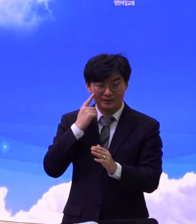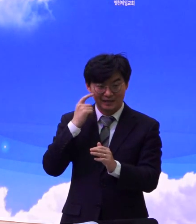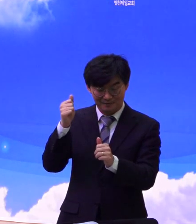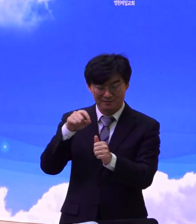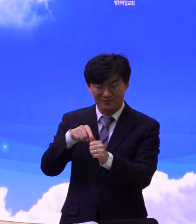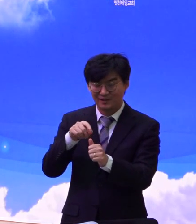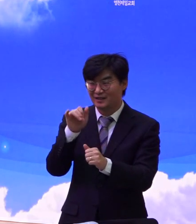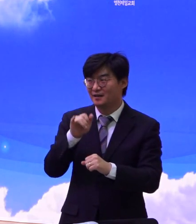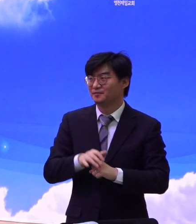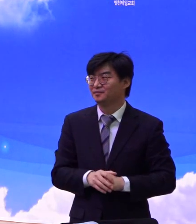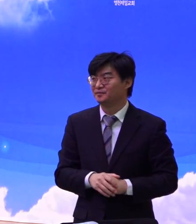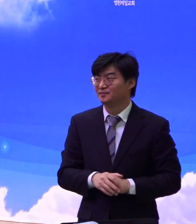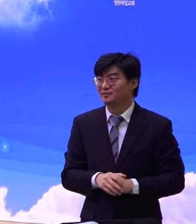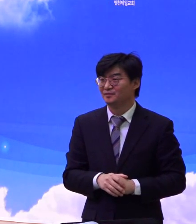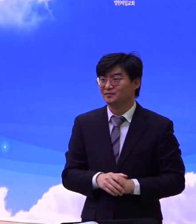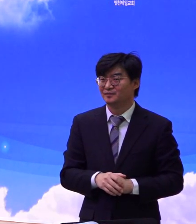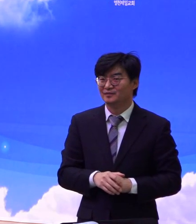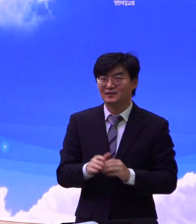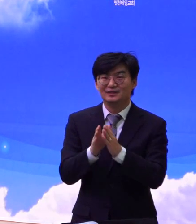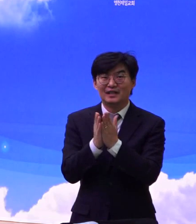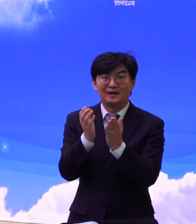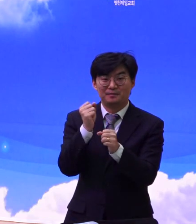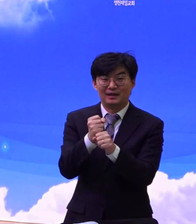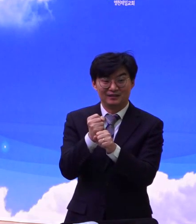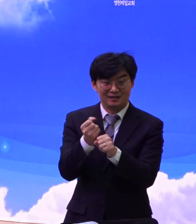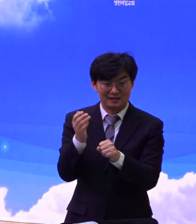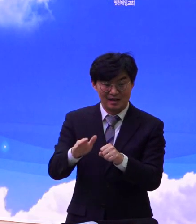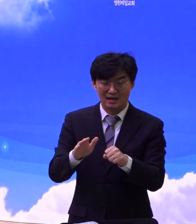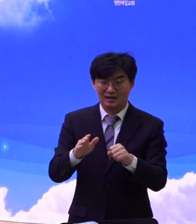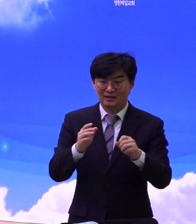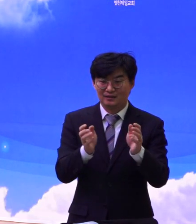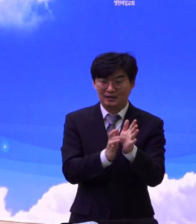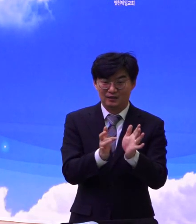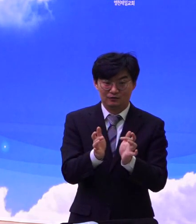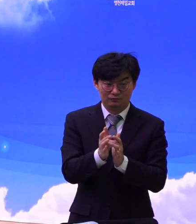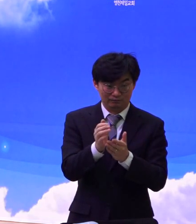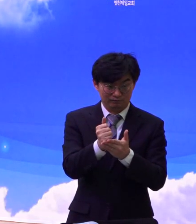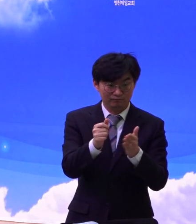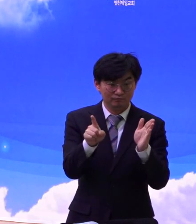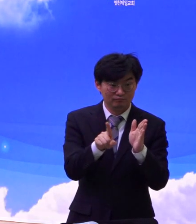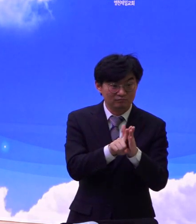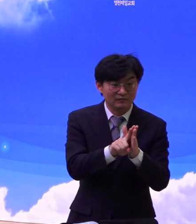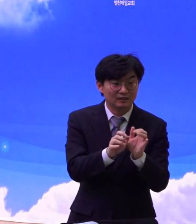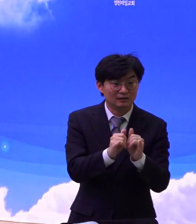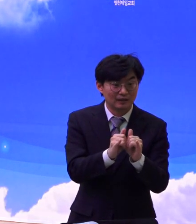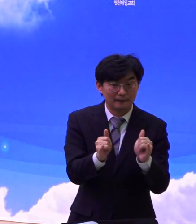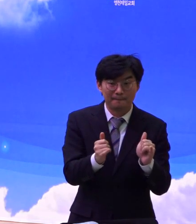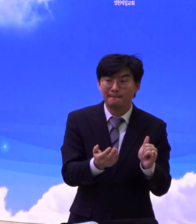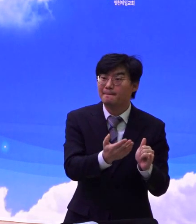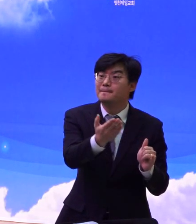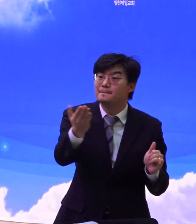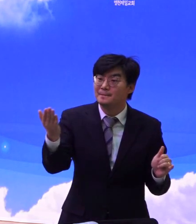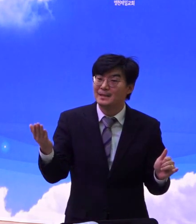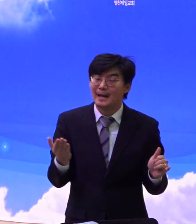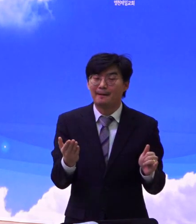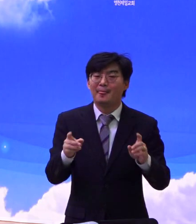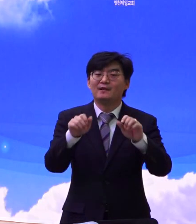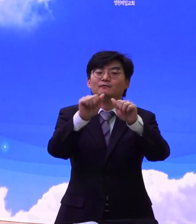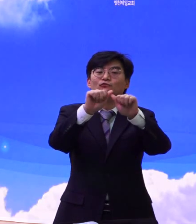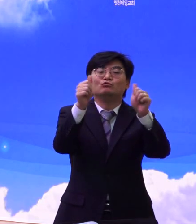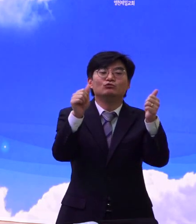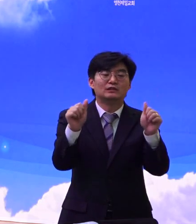있습니다. 이 목사님이 책을 쓰면서 그리스도인에게 있는 우상의 문제에 대해서 이렇게 이야기했습니다.